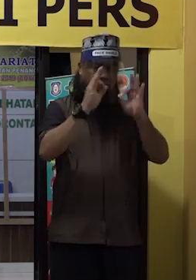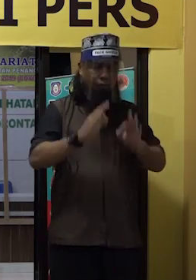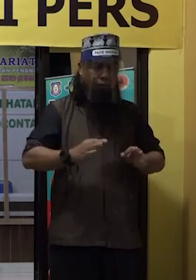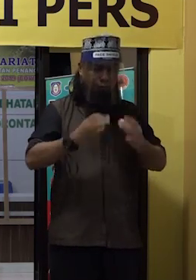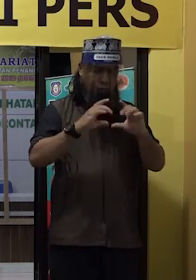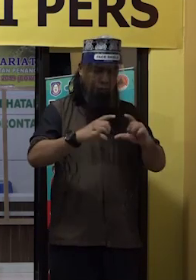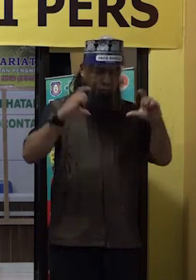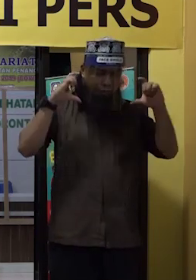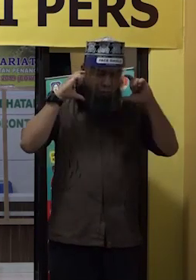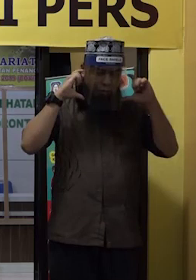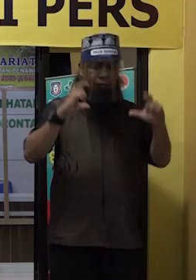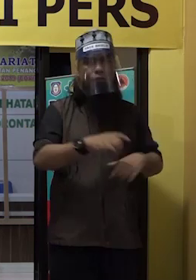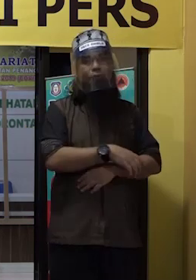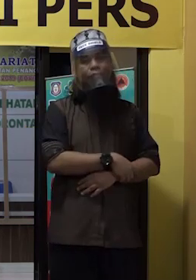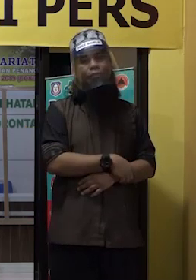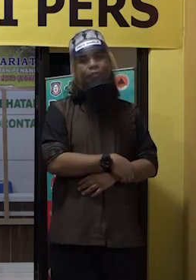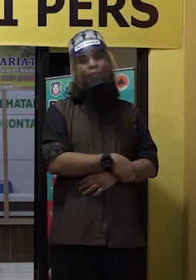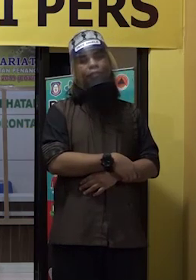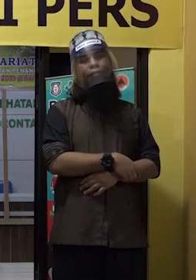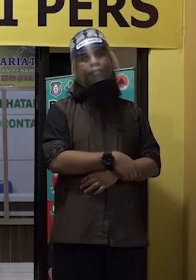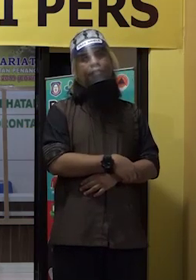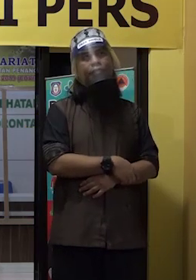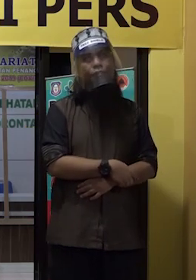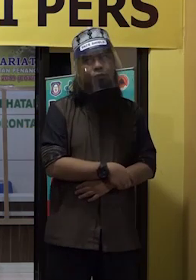Yang keempat, menggunakan peralatan,